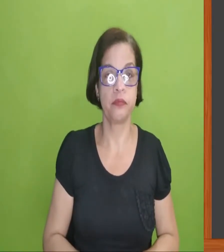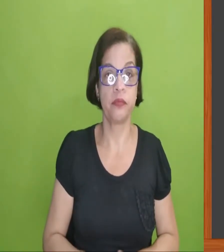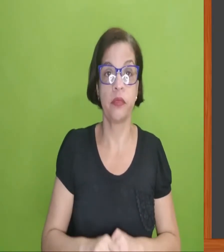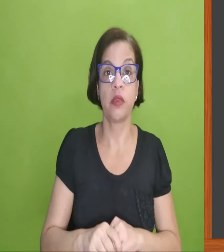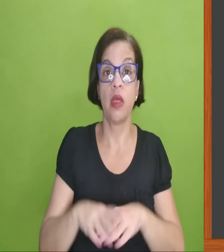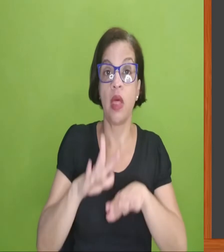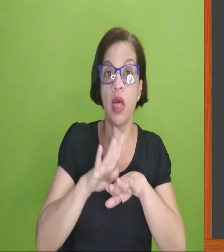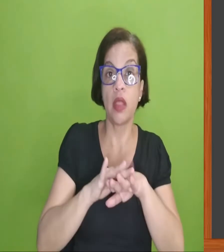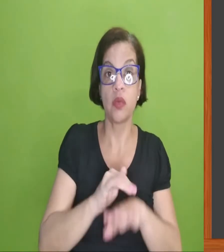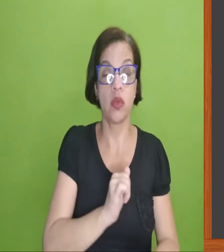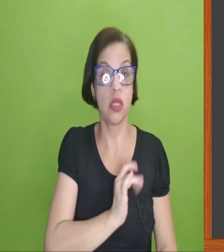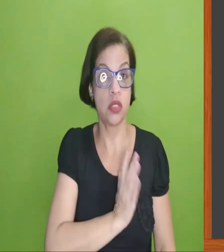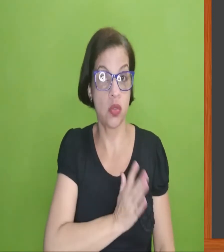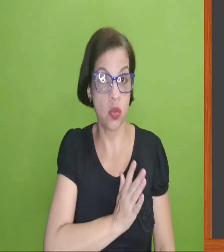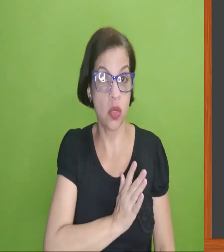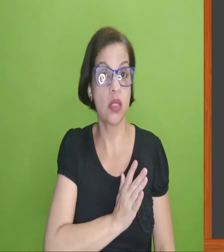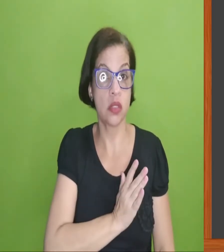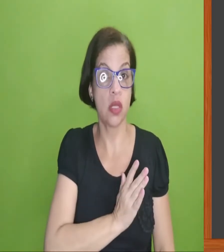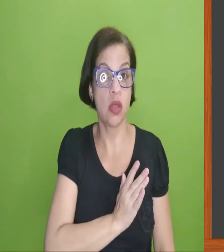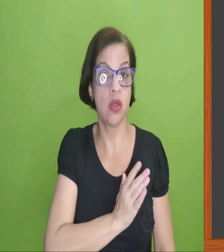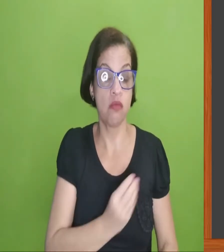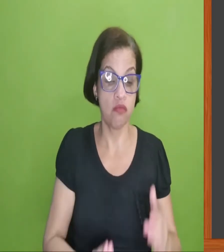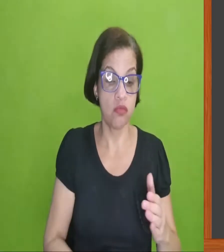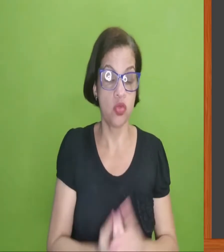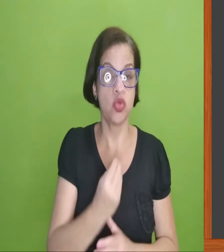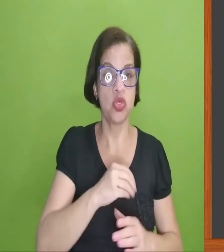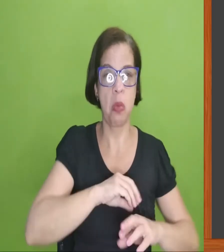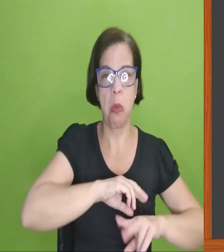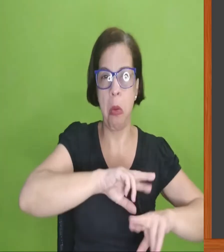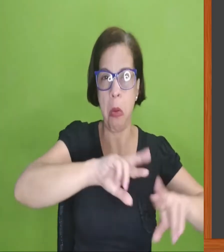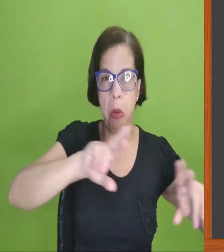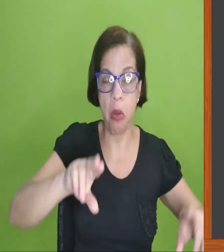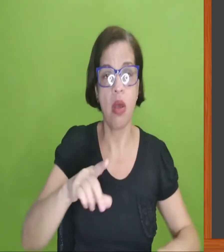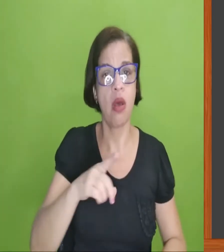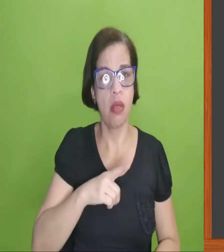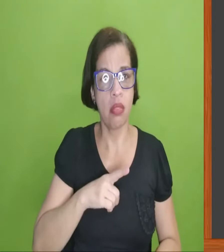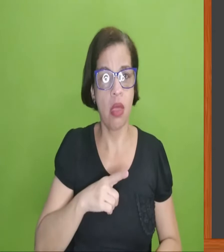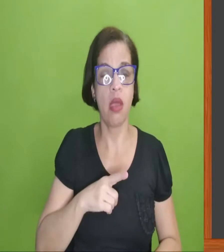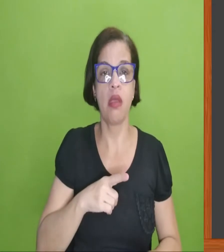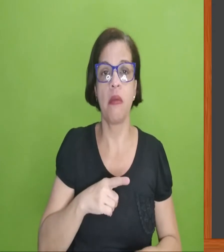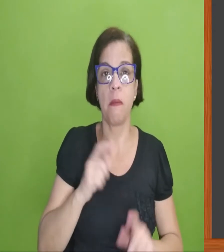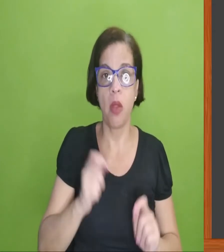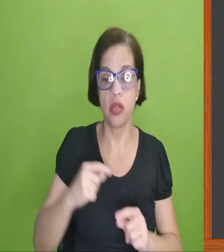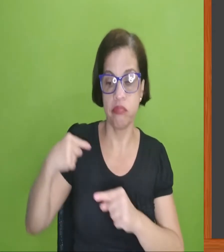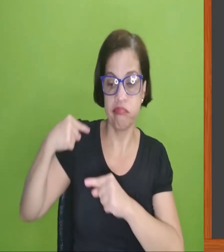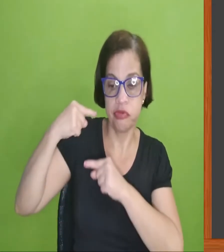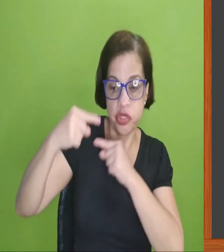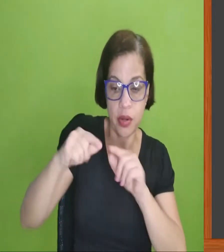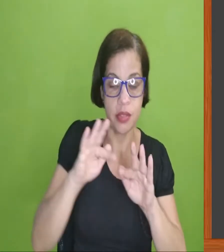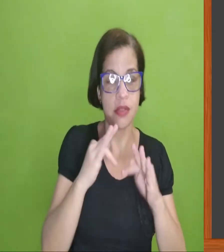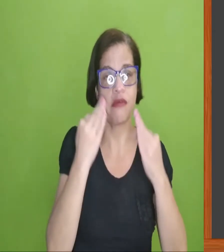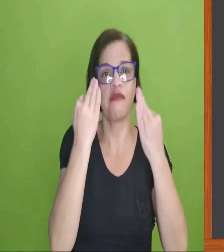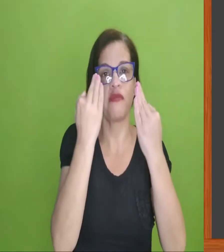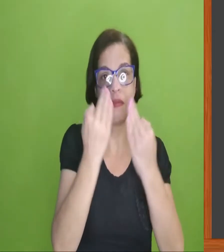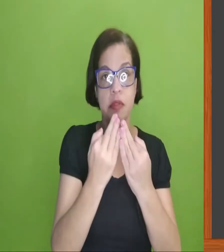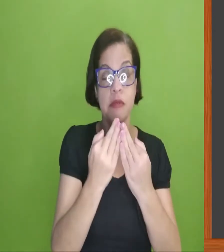As doenças cardiovasculares são de origem multifatorial, o que inclui uma predisposição genética e